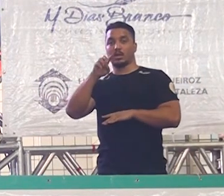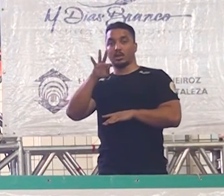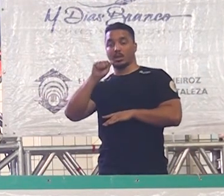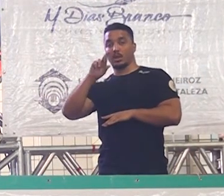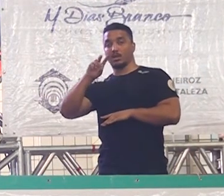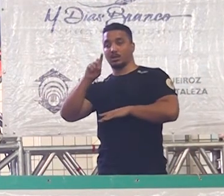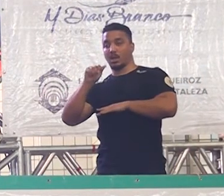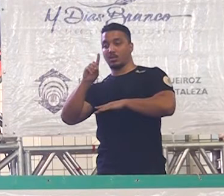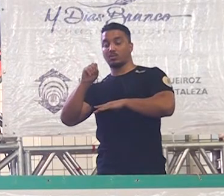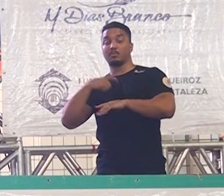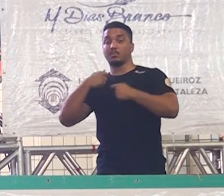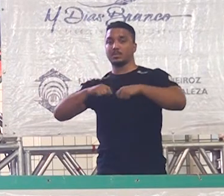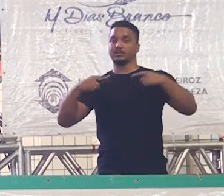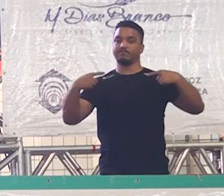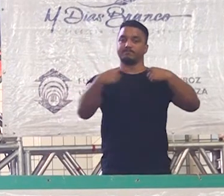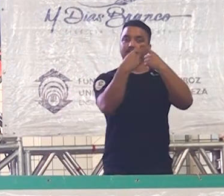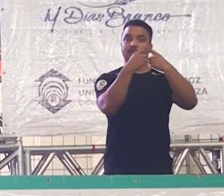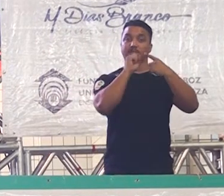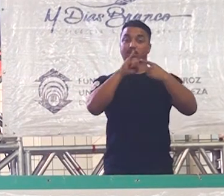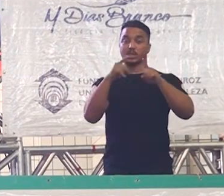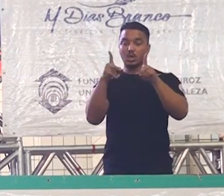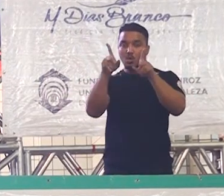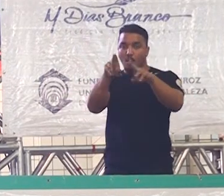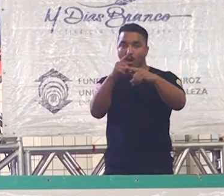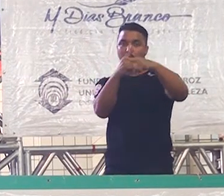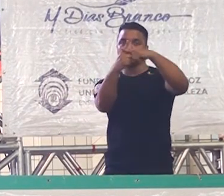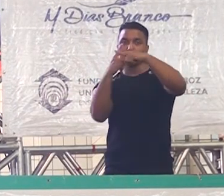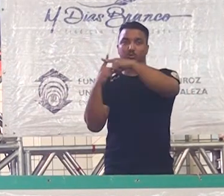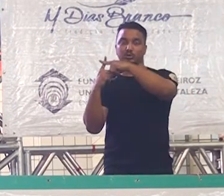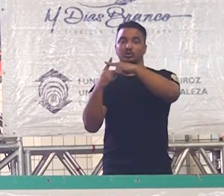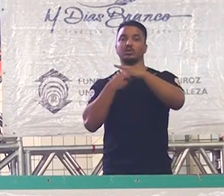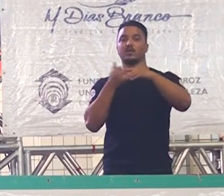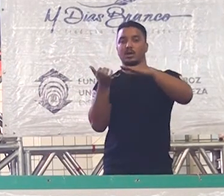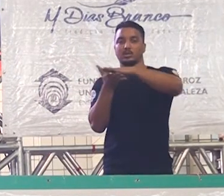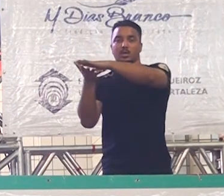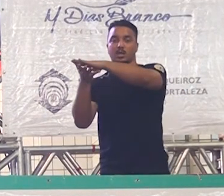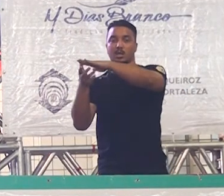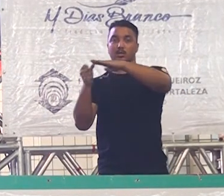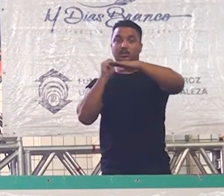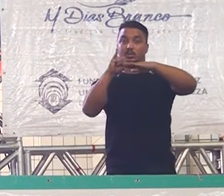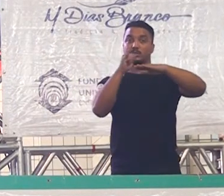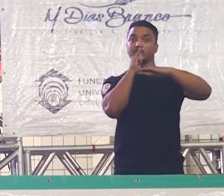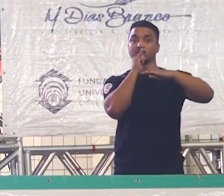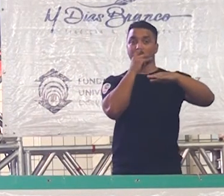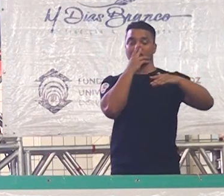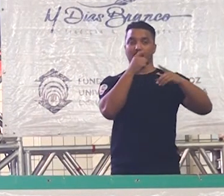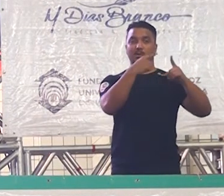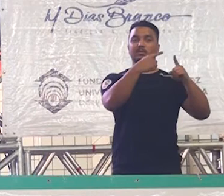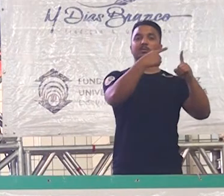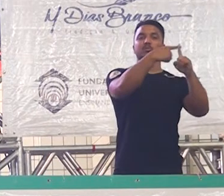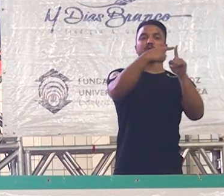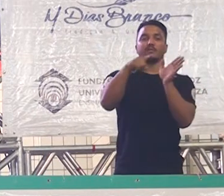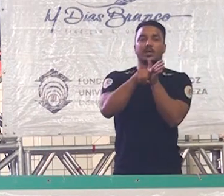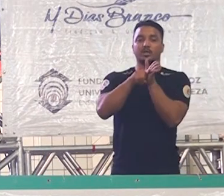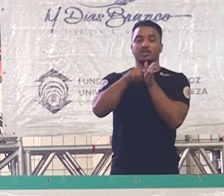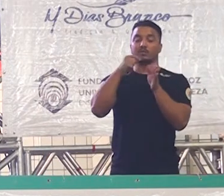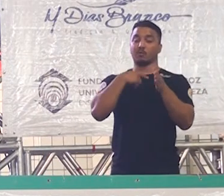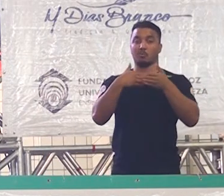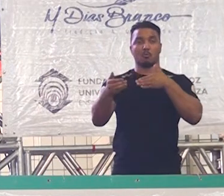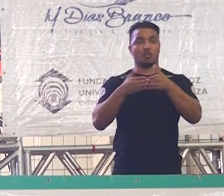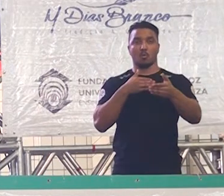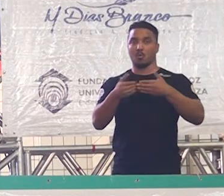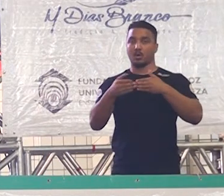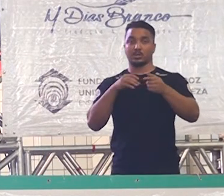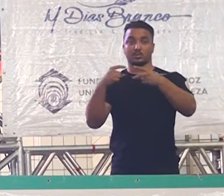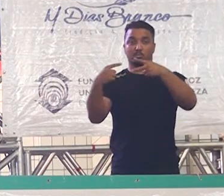da velocidade. Se os sinais forem iguais, acelerado. Se velocidade e aceleração tiverem sinais contrários, independente